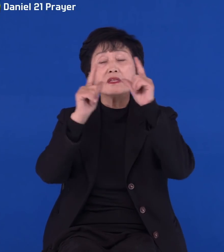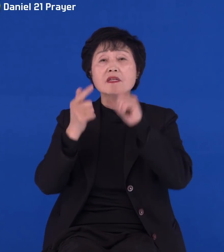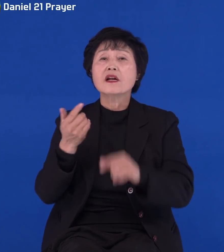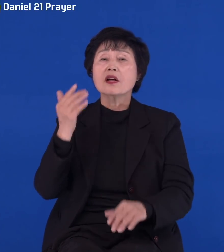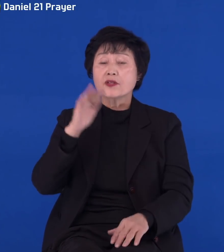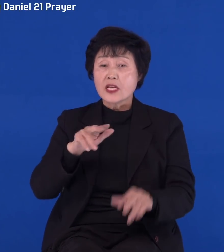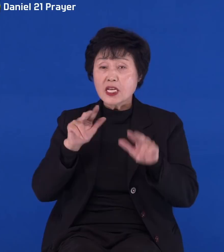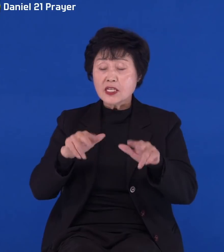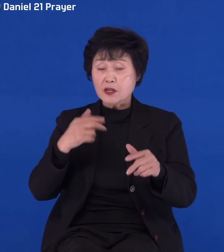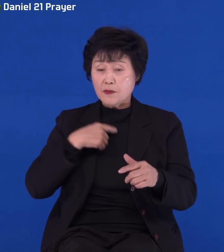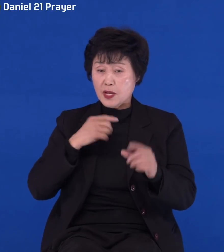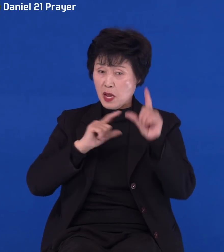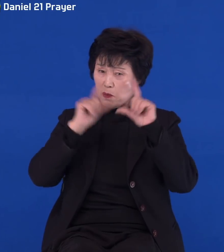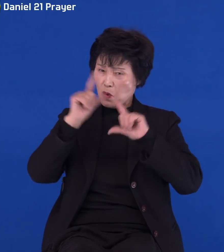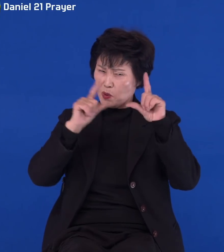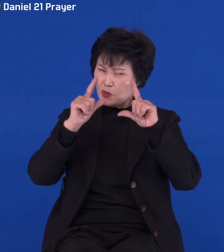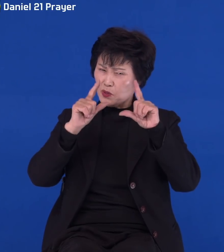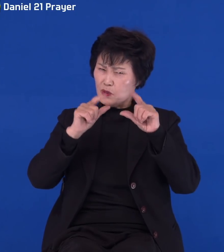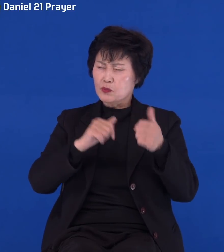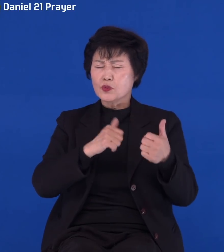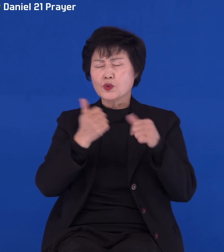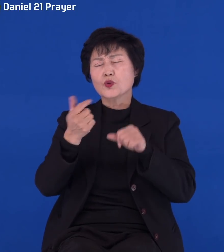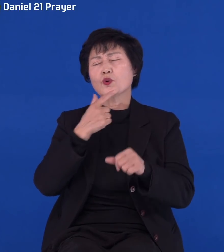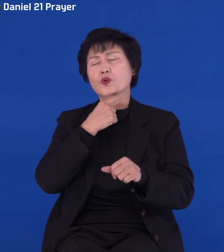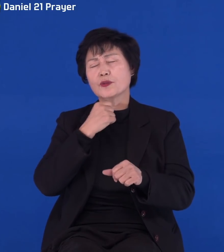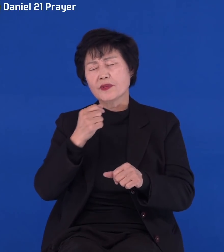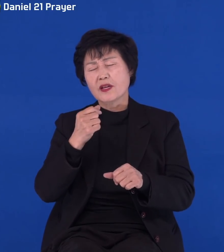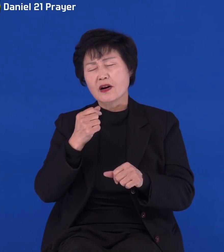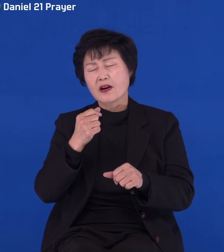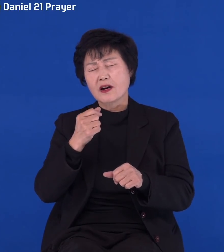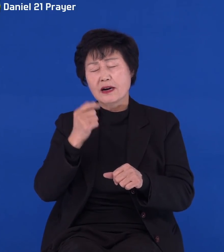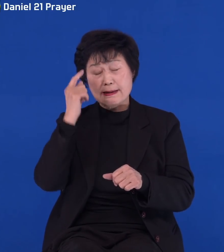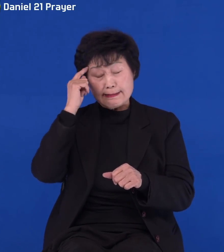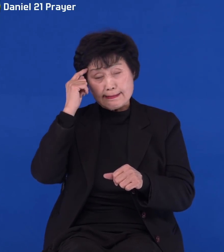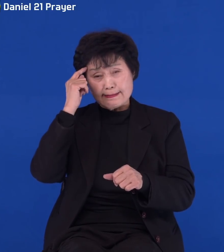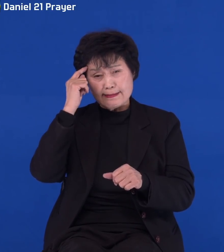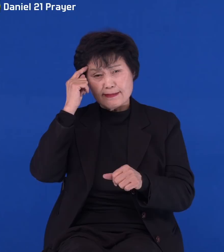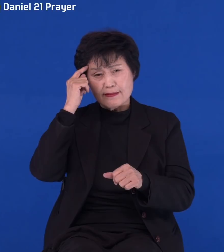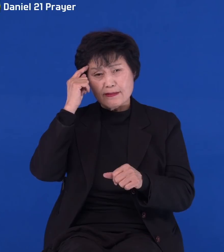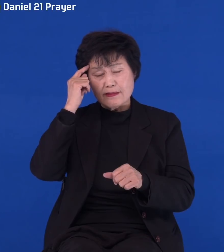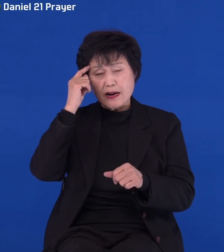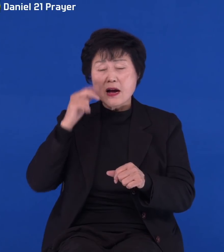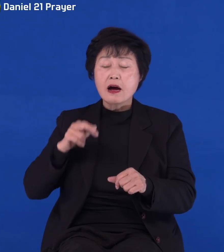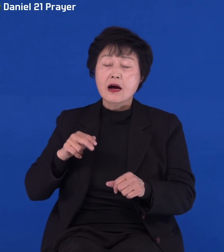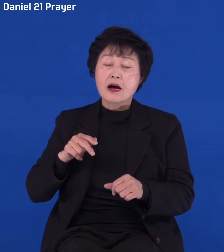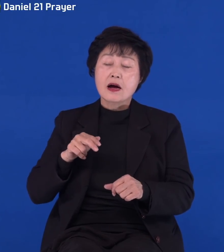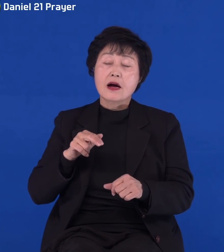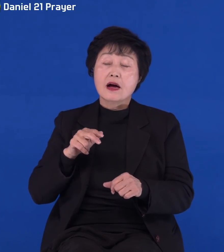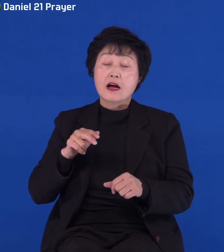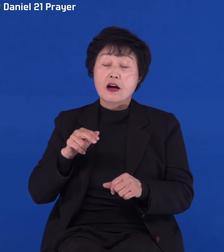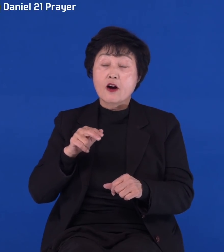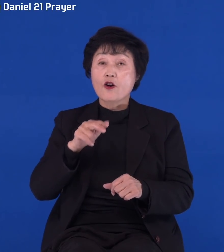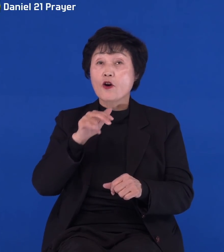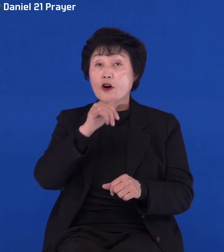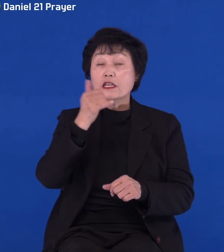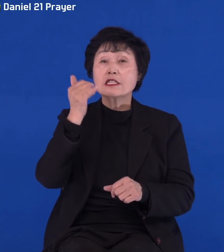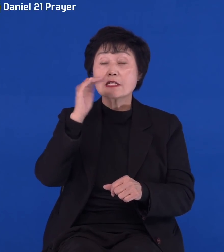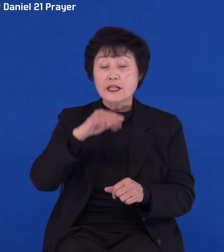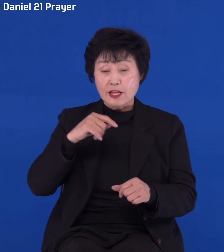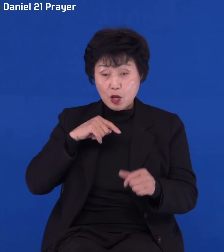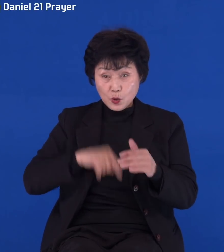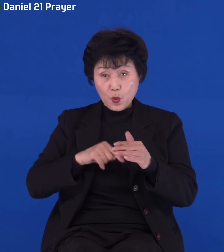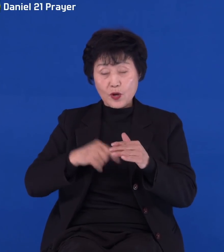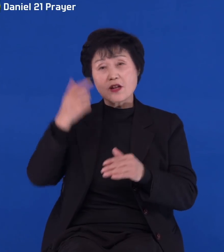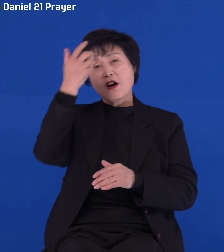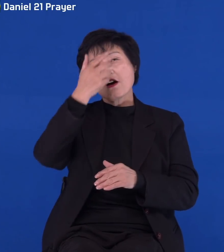죽었으면 좋겠다. 바닷가 앞에 걸어가는데 말할 수 없는 탄식으로 성령이 주품에 품으셔서 찬양을 하는 거예요. 주님, 저